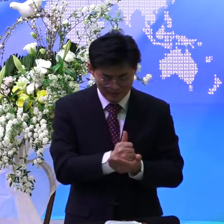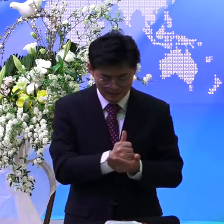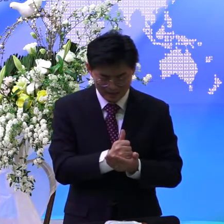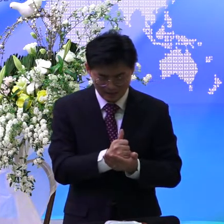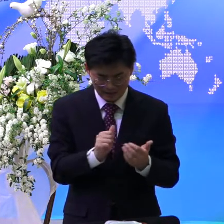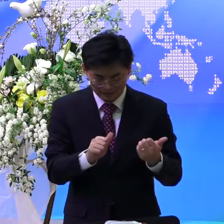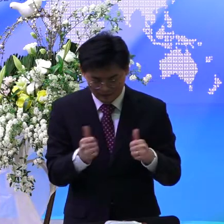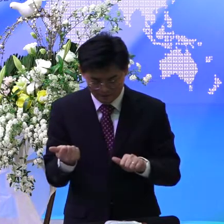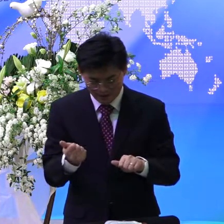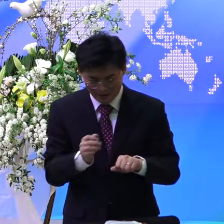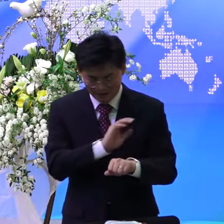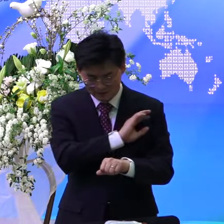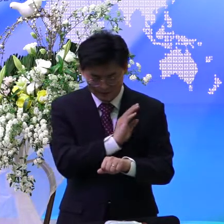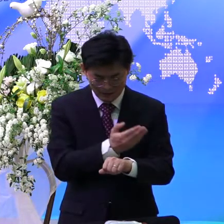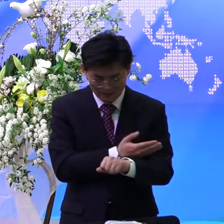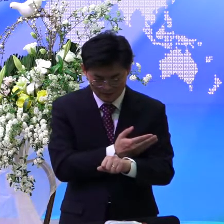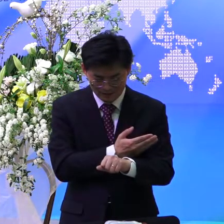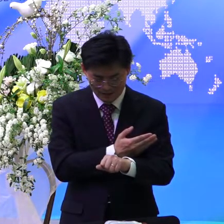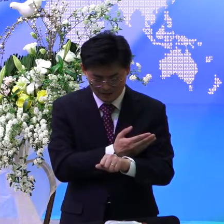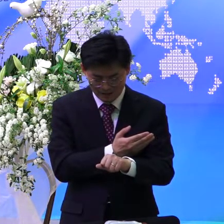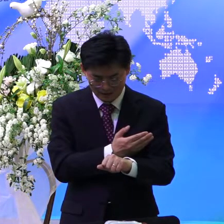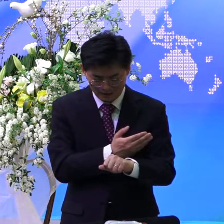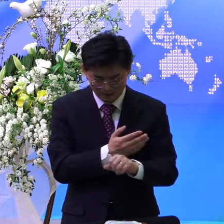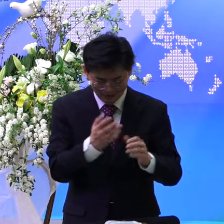사망의 권세 아래에서